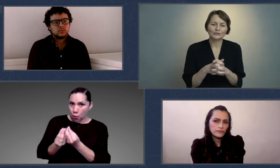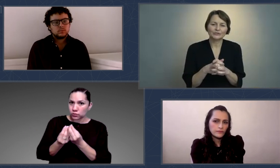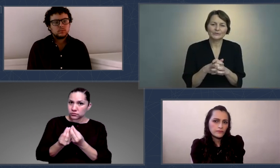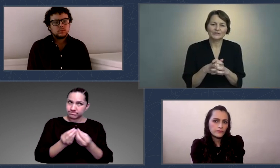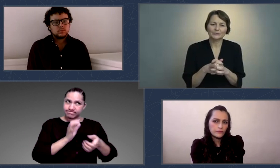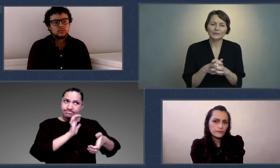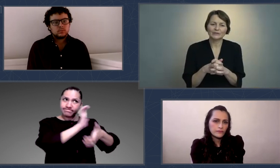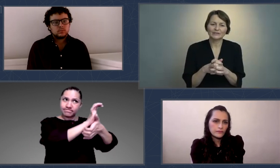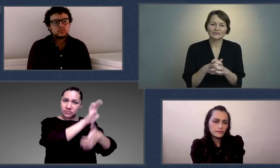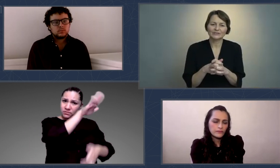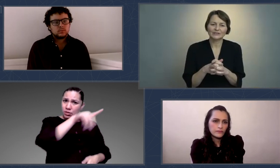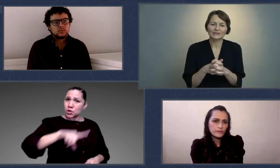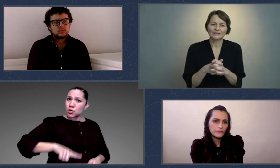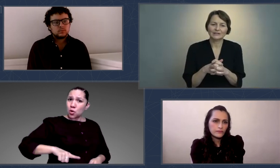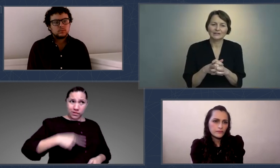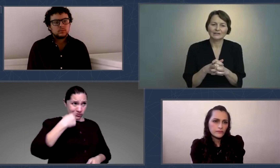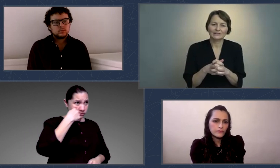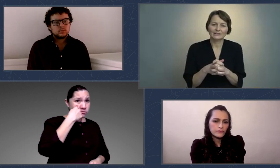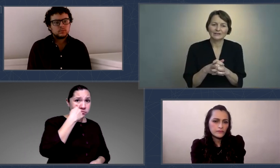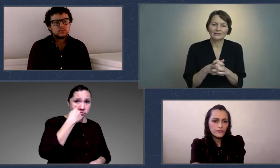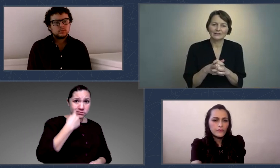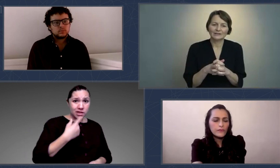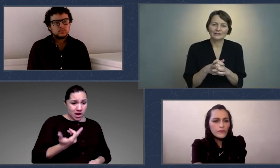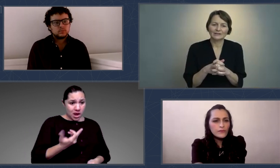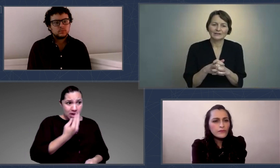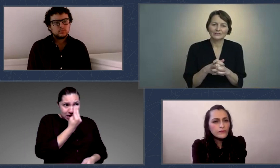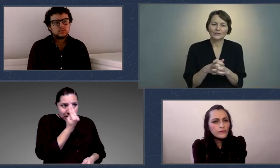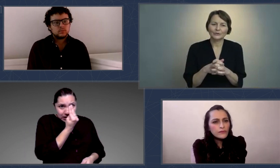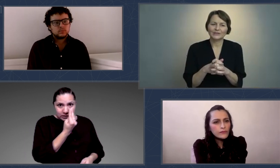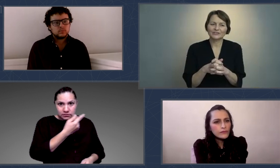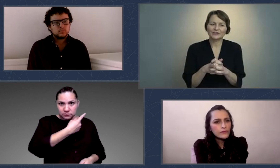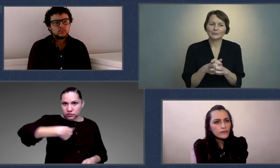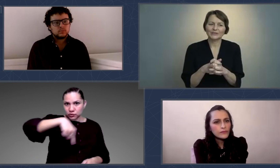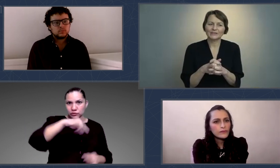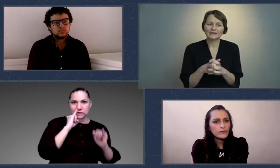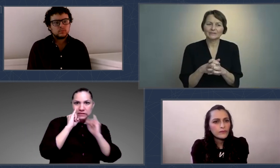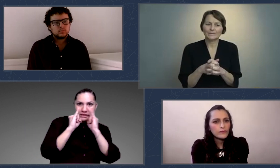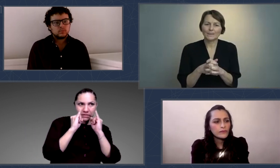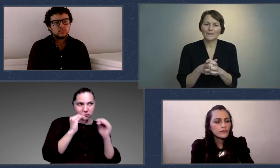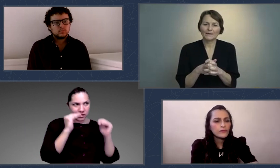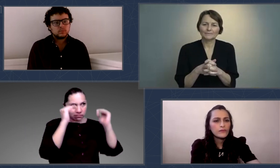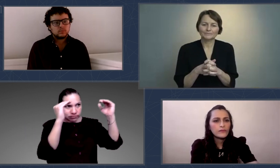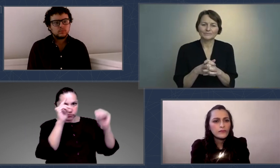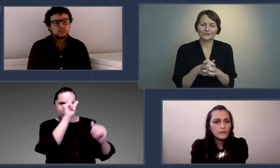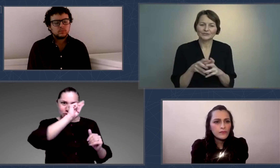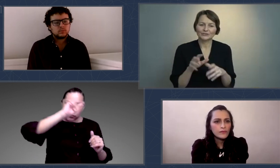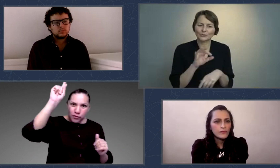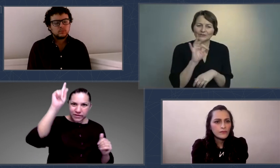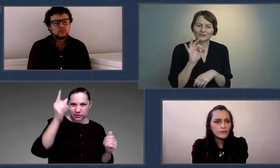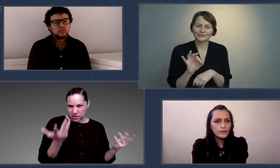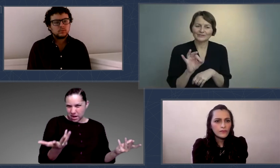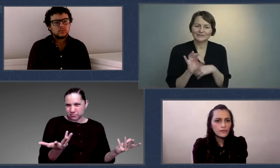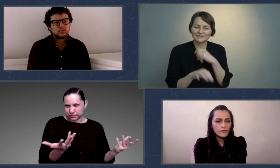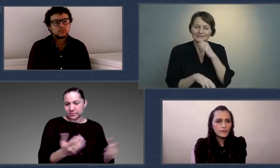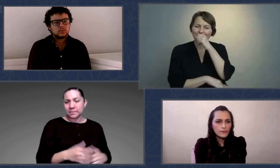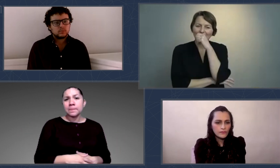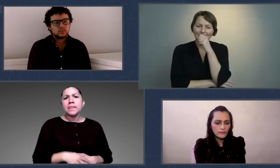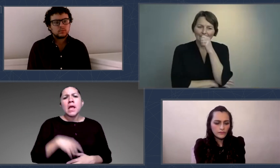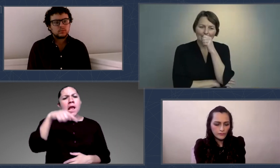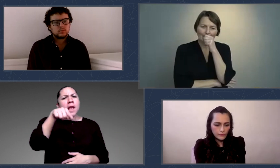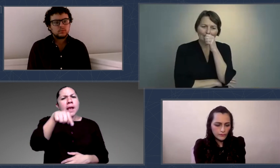la que lo Did necesitamos. Mexico Me ratify the UN pregunto, Convention México ratificó